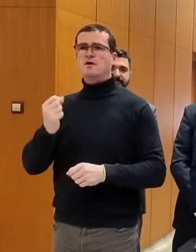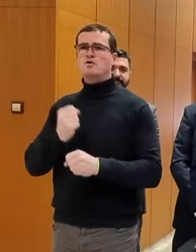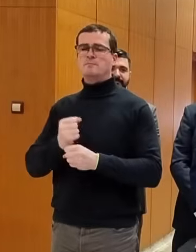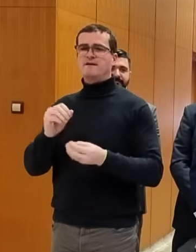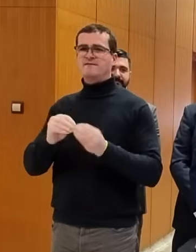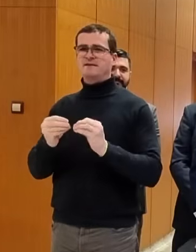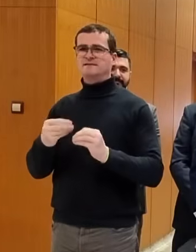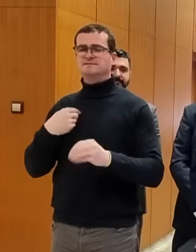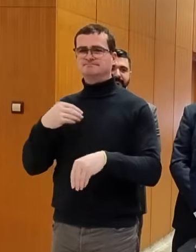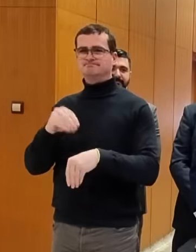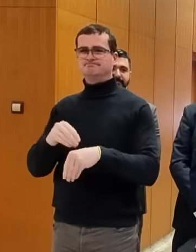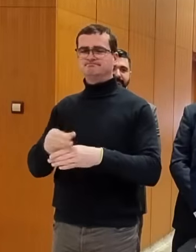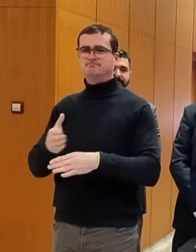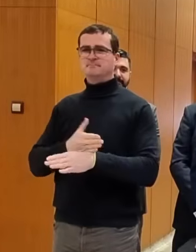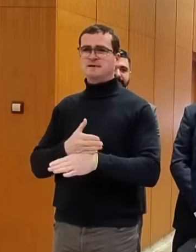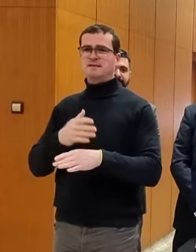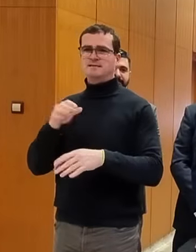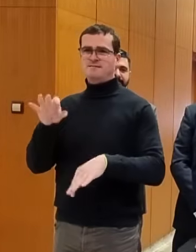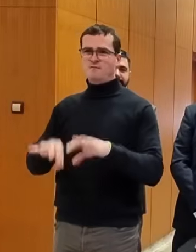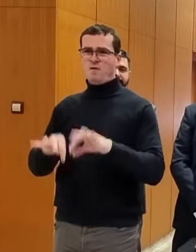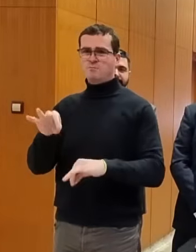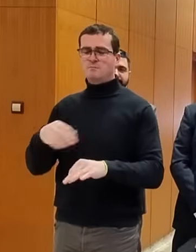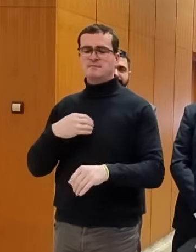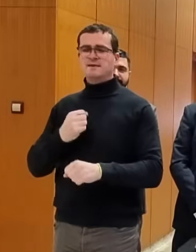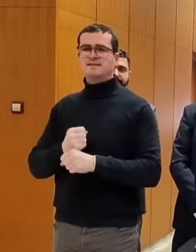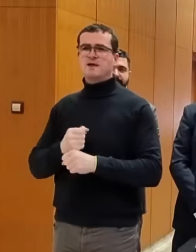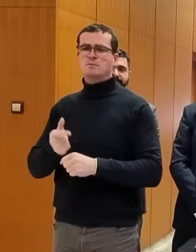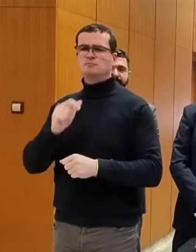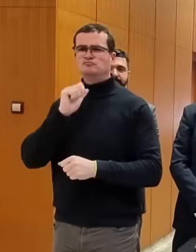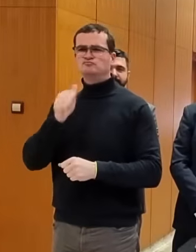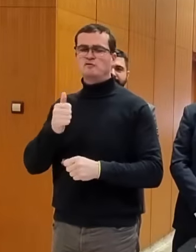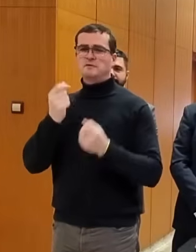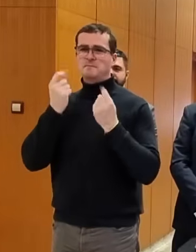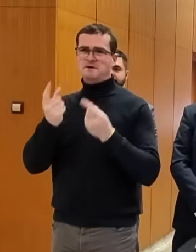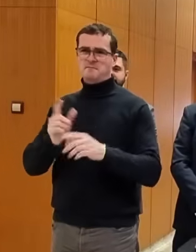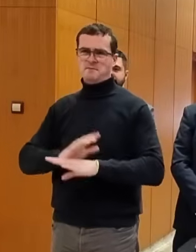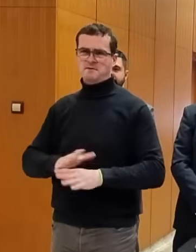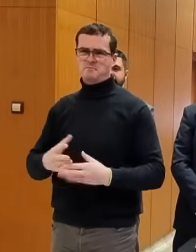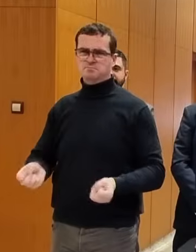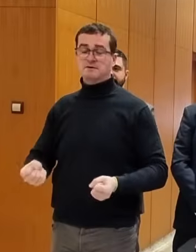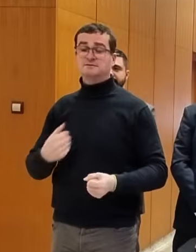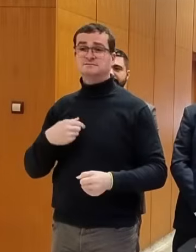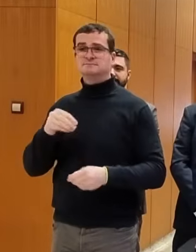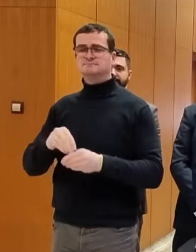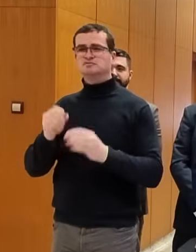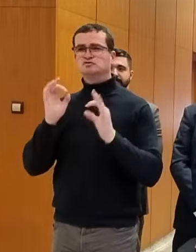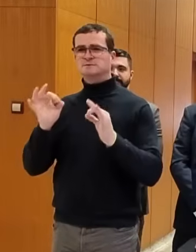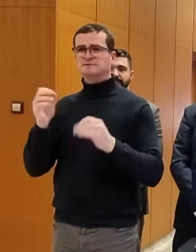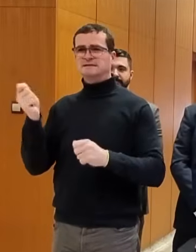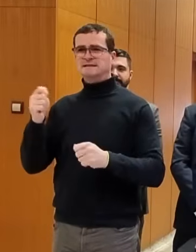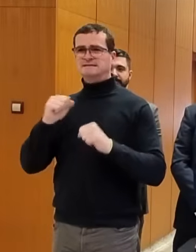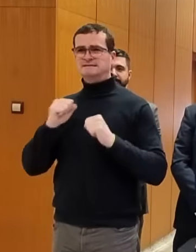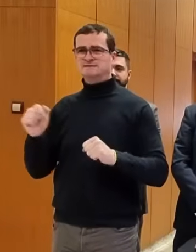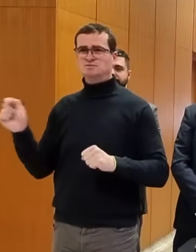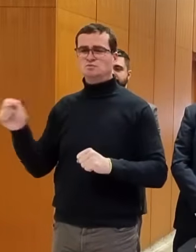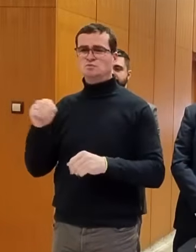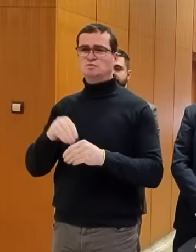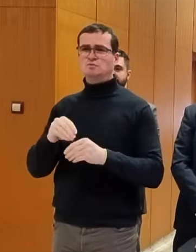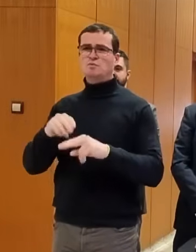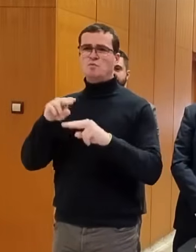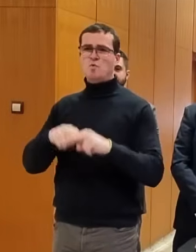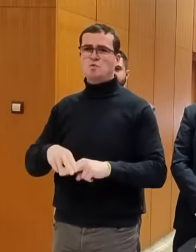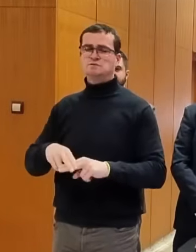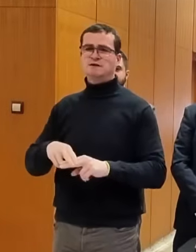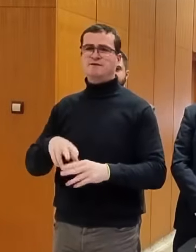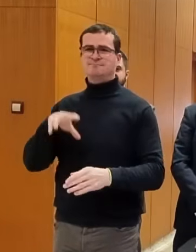veci, ktoré sme avizovali pred parlamentnými voľbami. Nerobíme žiadne prekvapenia. Pokiaľ ide o špecializovaný trestný súd, ten